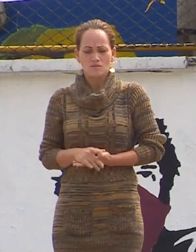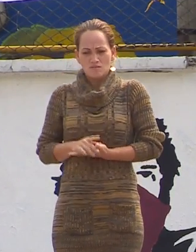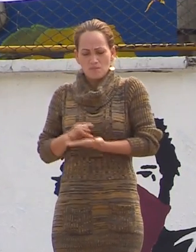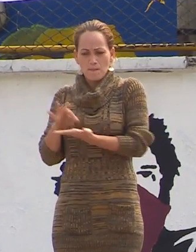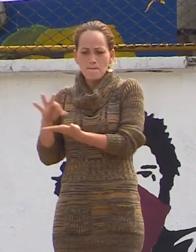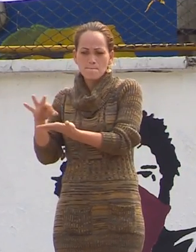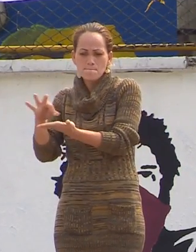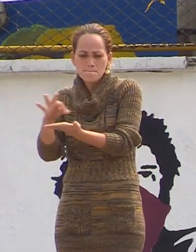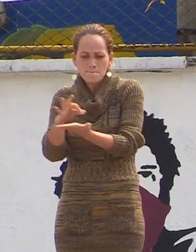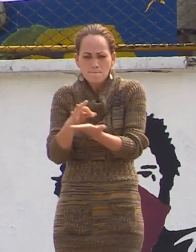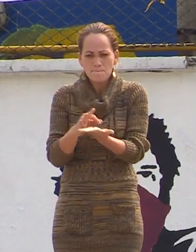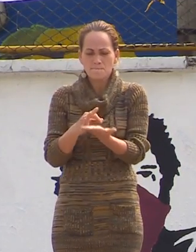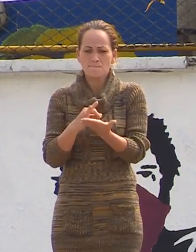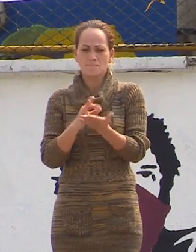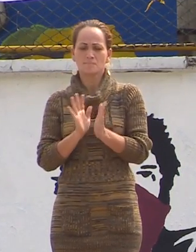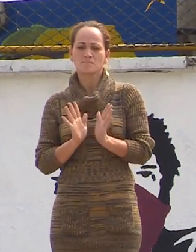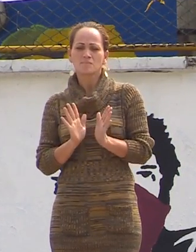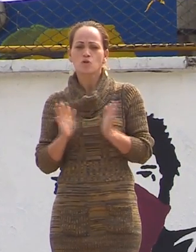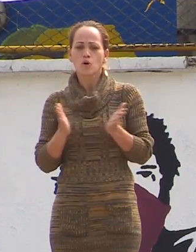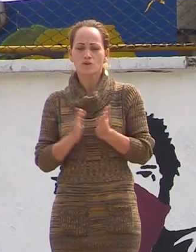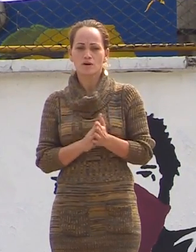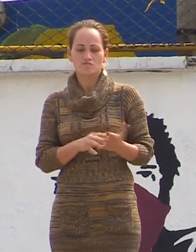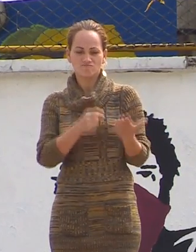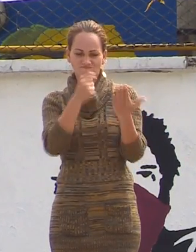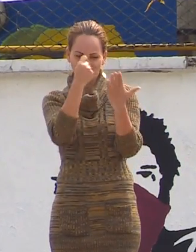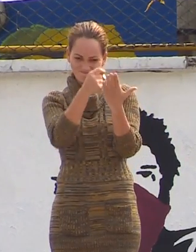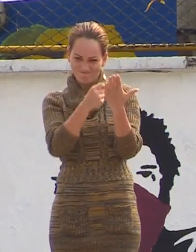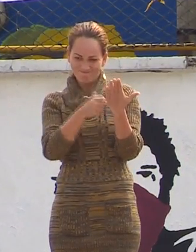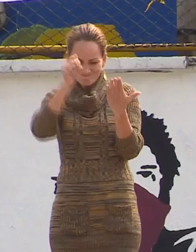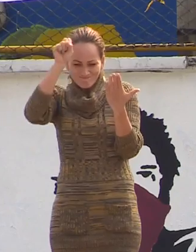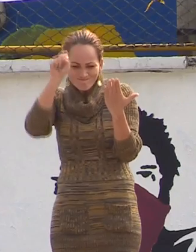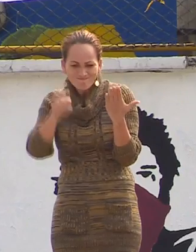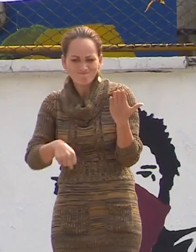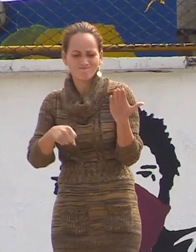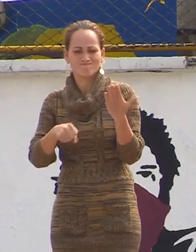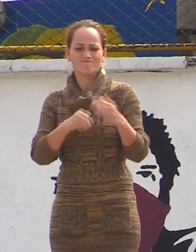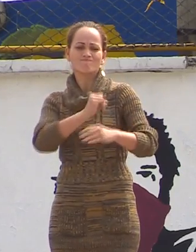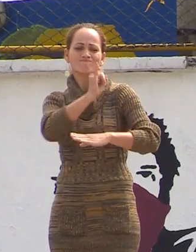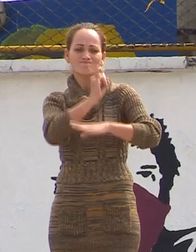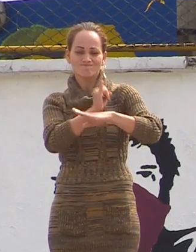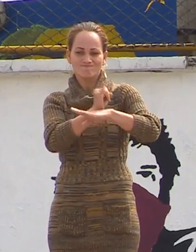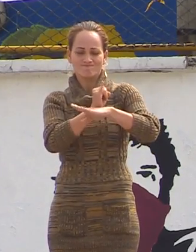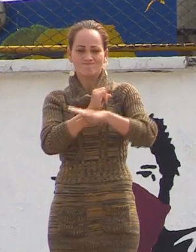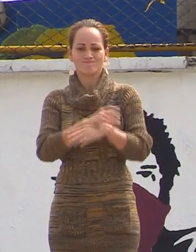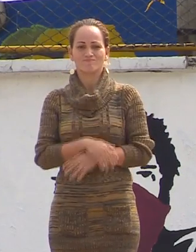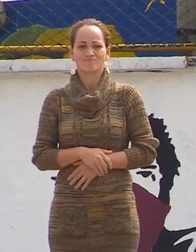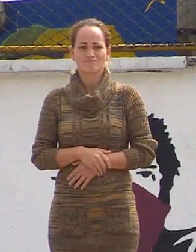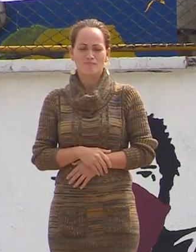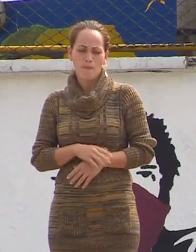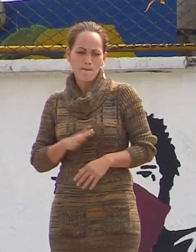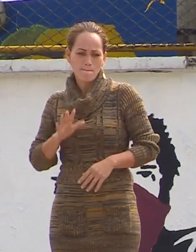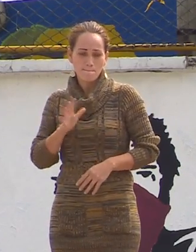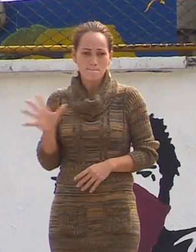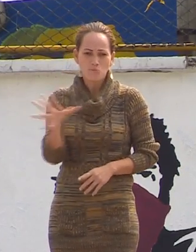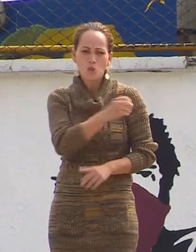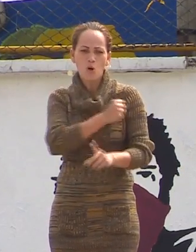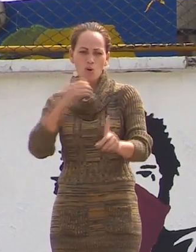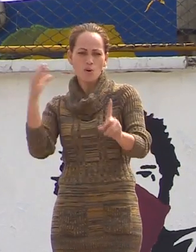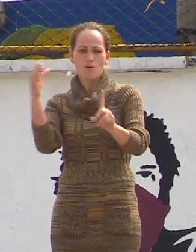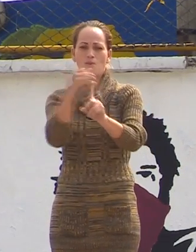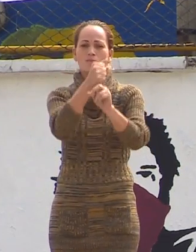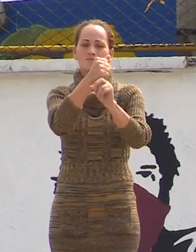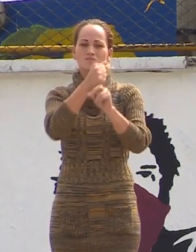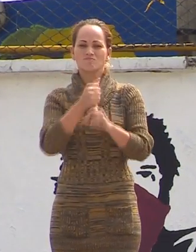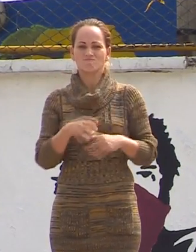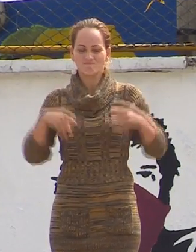un granito de arena en la acreditación institucional. Vamos por ella, con la